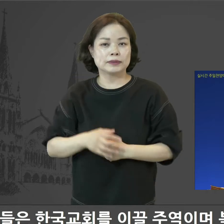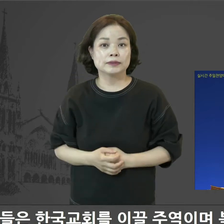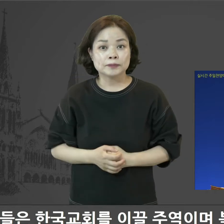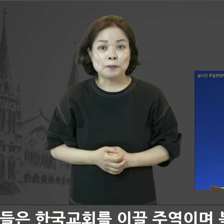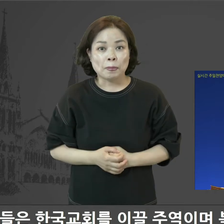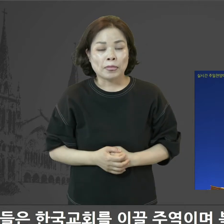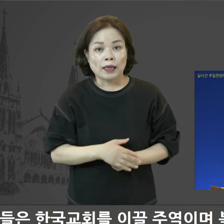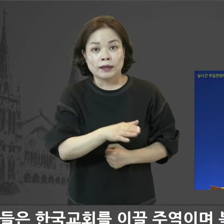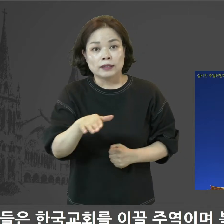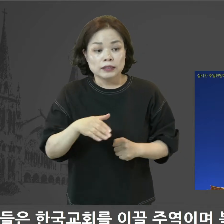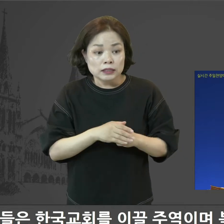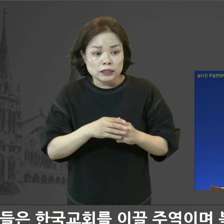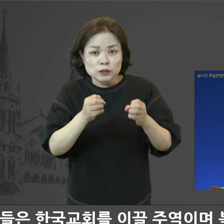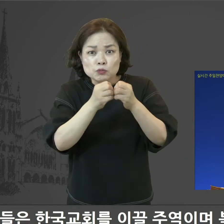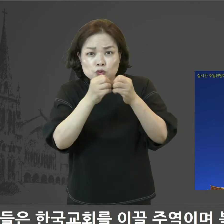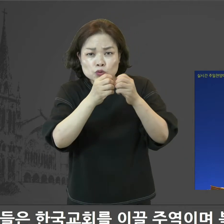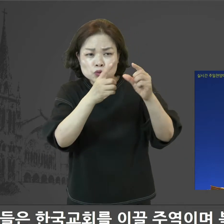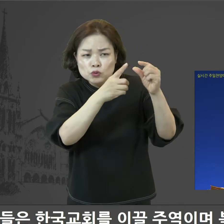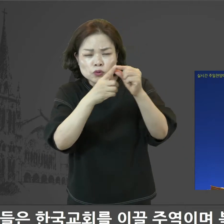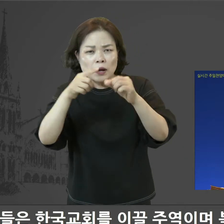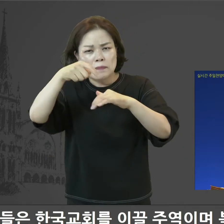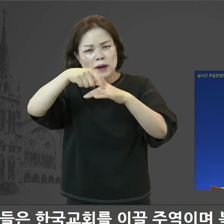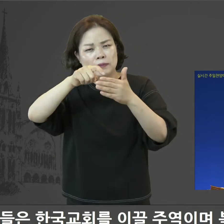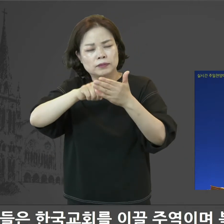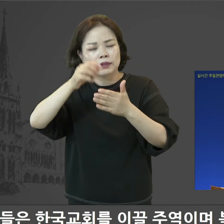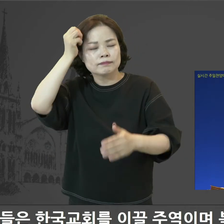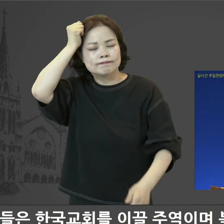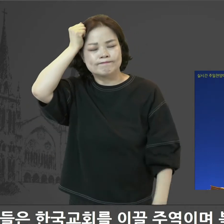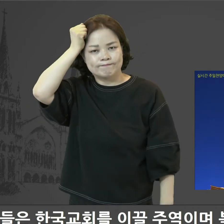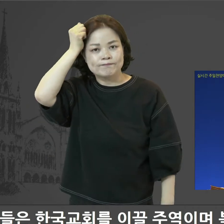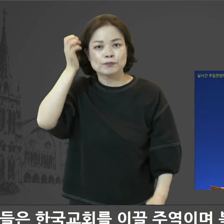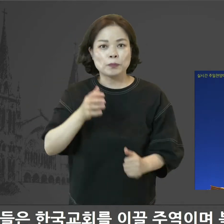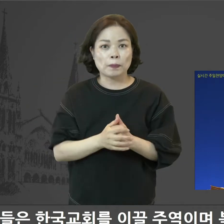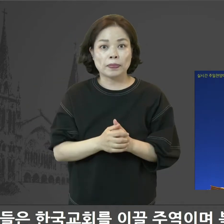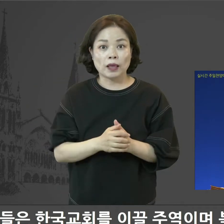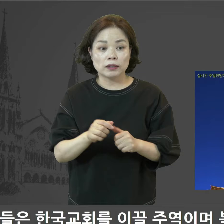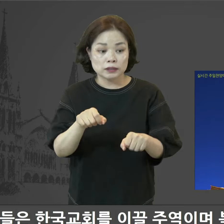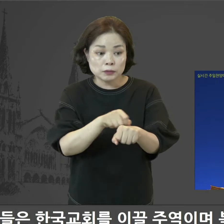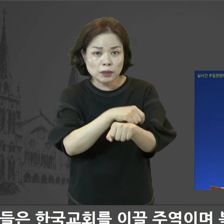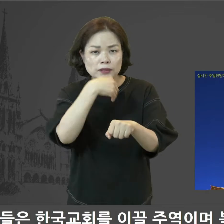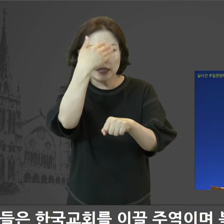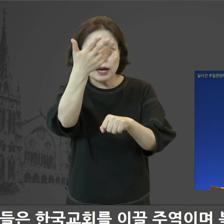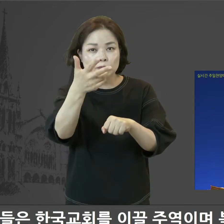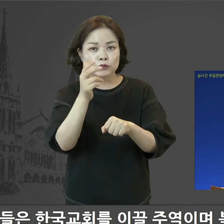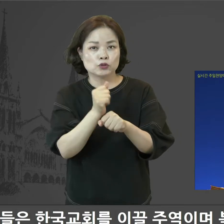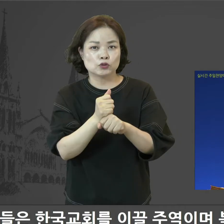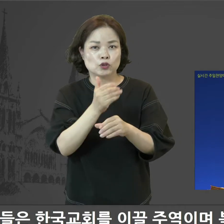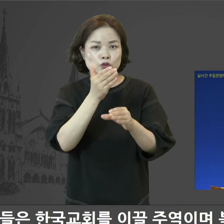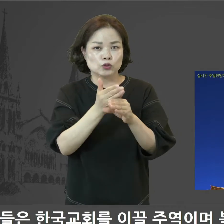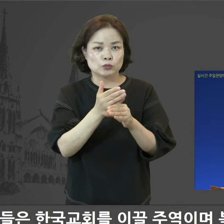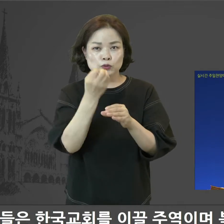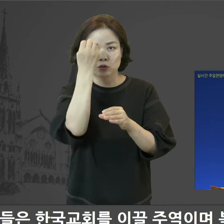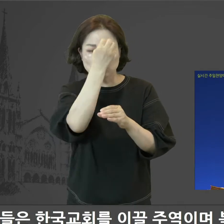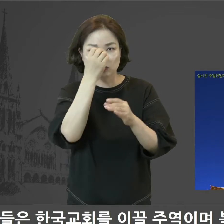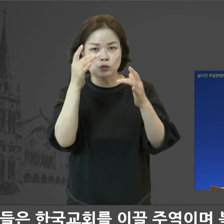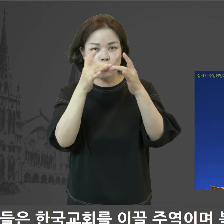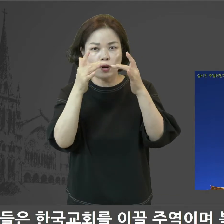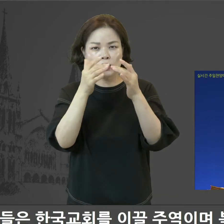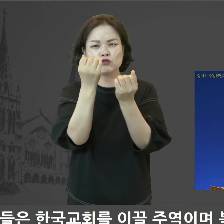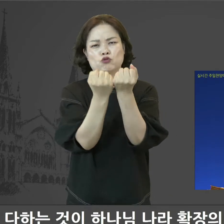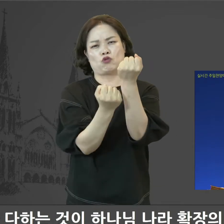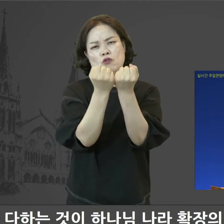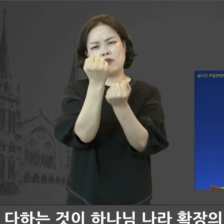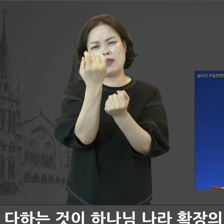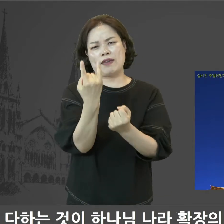이 말씀이, 이 문구가 제 마음속에 새겨졌습니다. 특별히 다음 주 중등부와 고등부 온라인